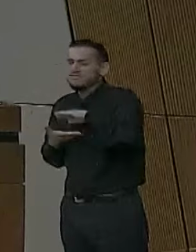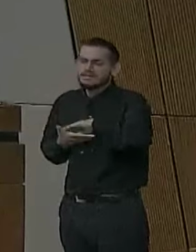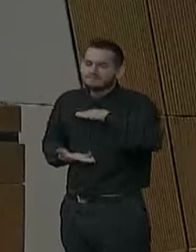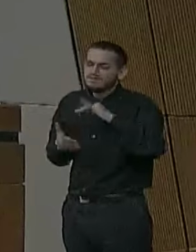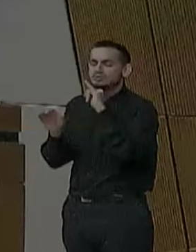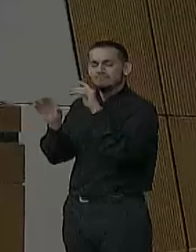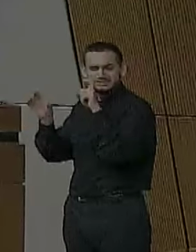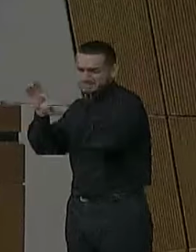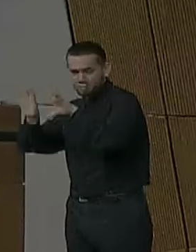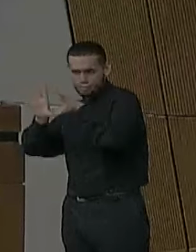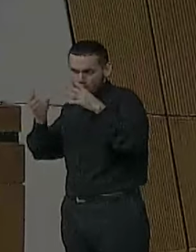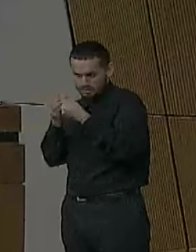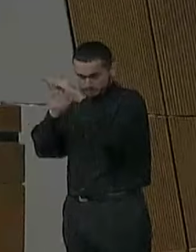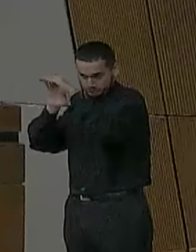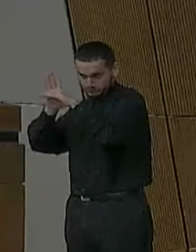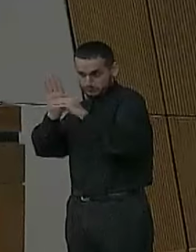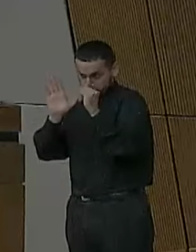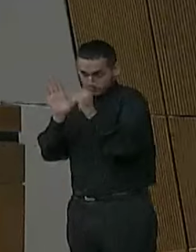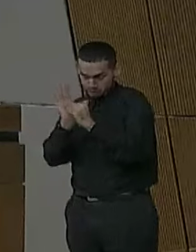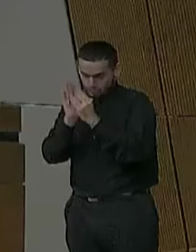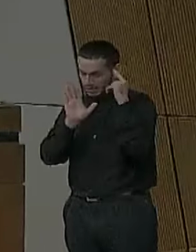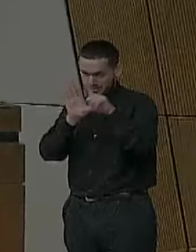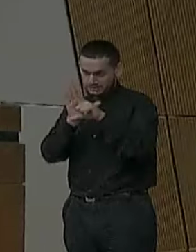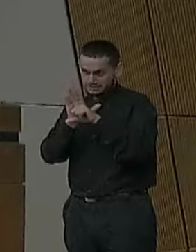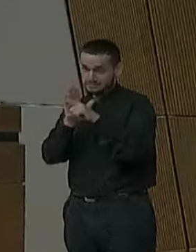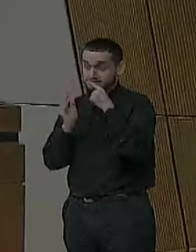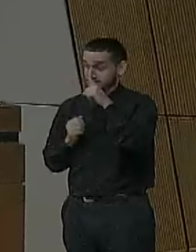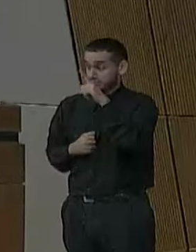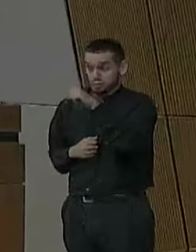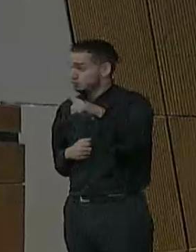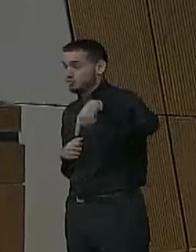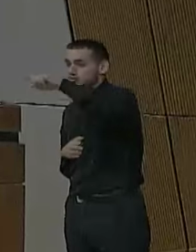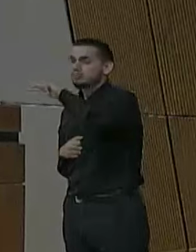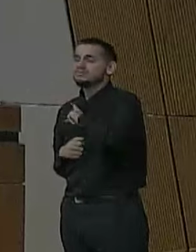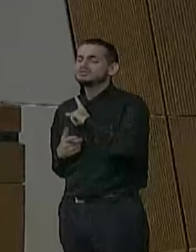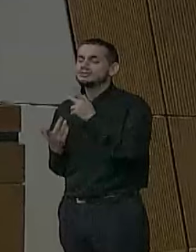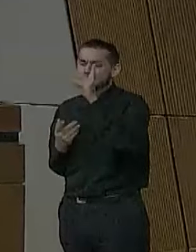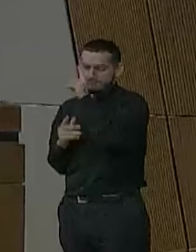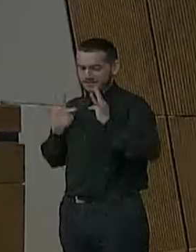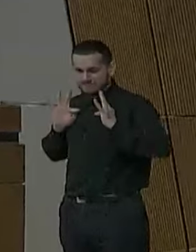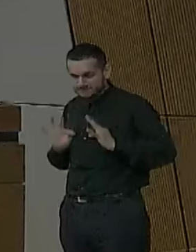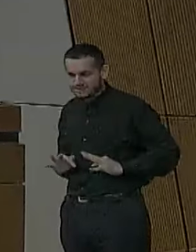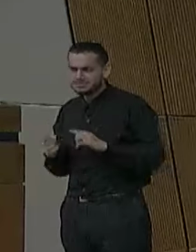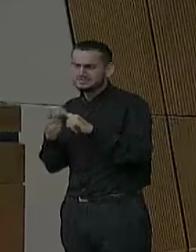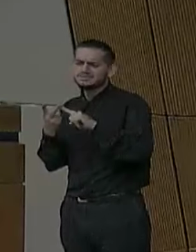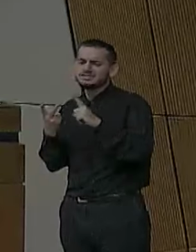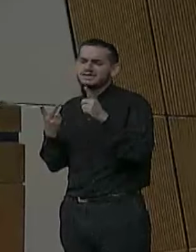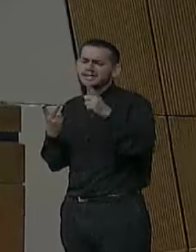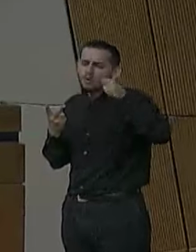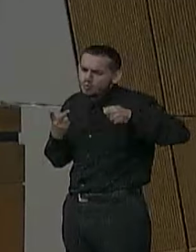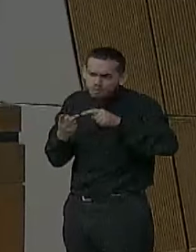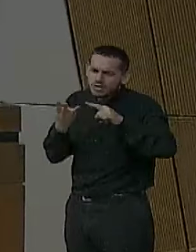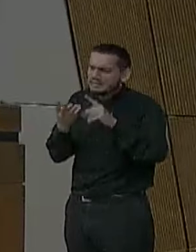y programas. Y estaban como beneficiados todas las personas físicas, jurídicas, entidades de derecho,